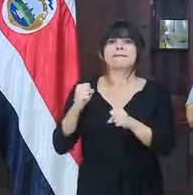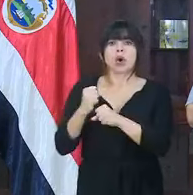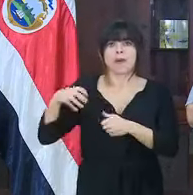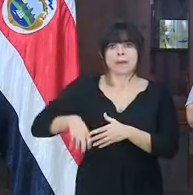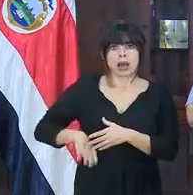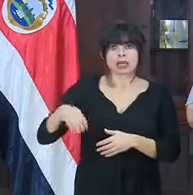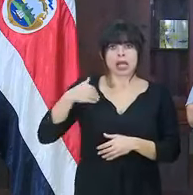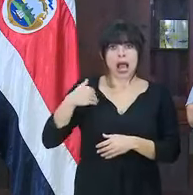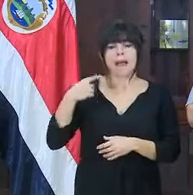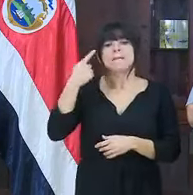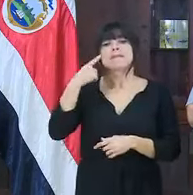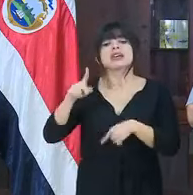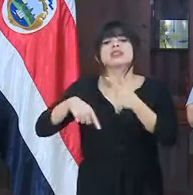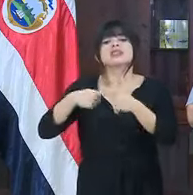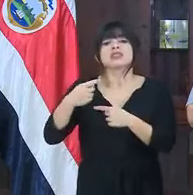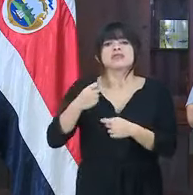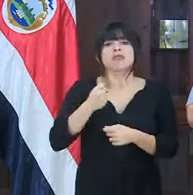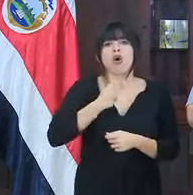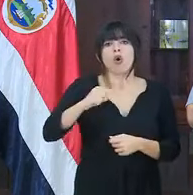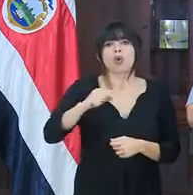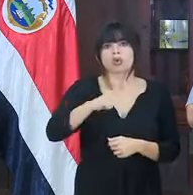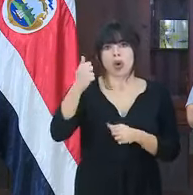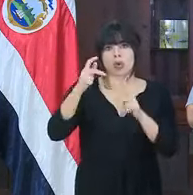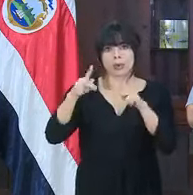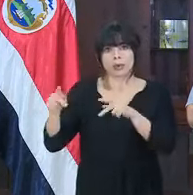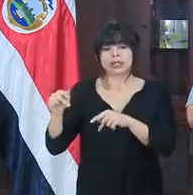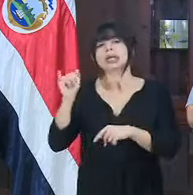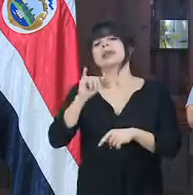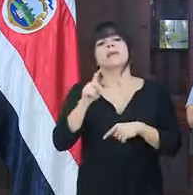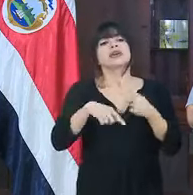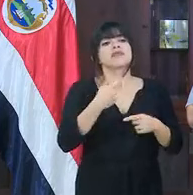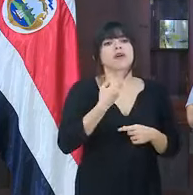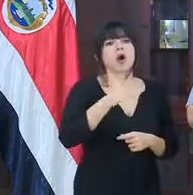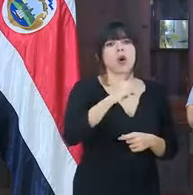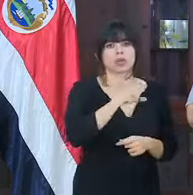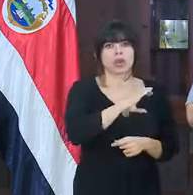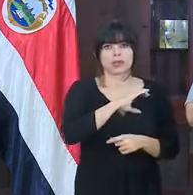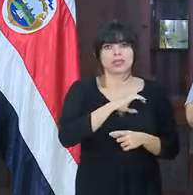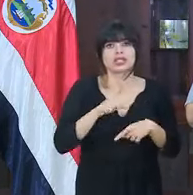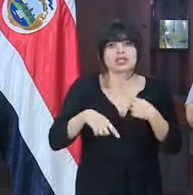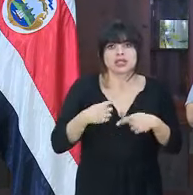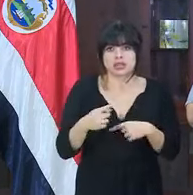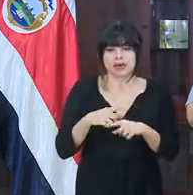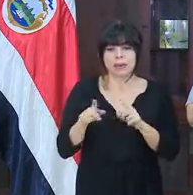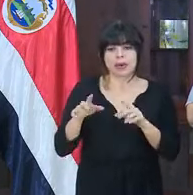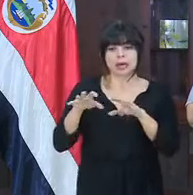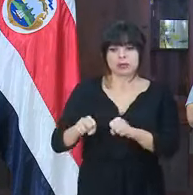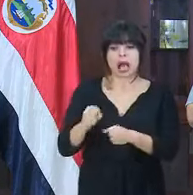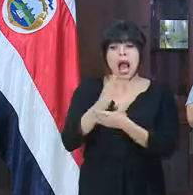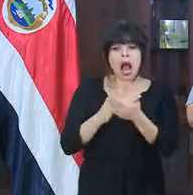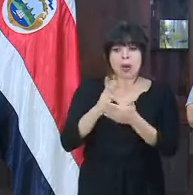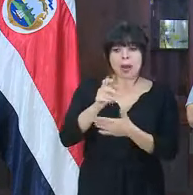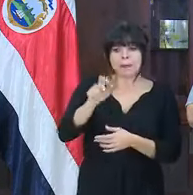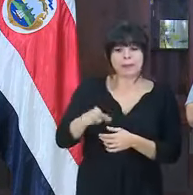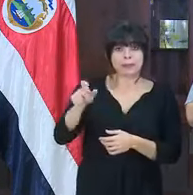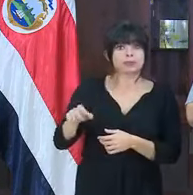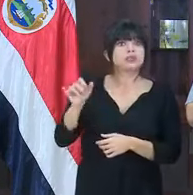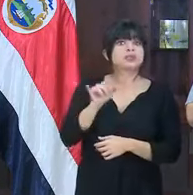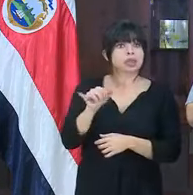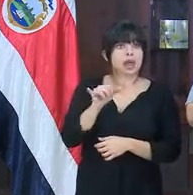molotov que eran para atentar contra otros ciudadanos y contra la policía. Algunas de estas personas